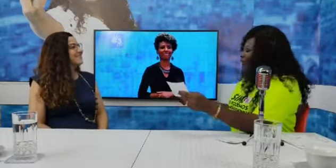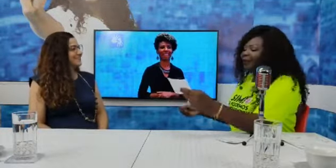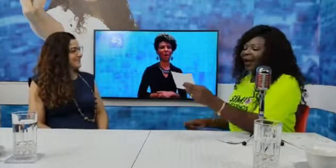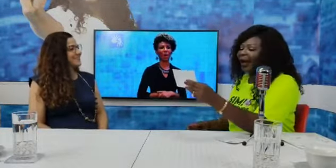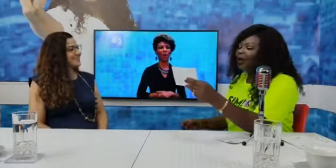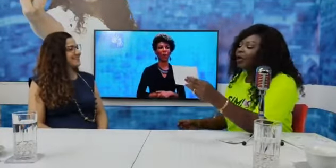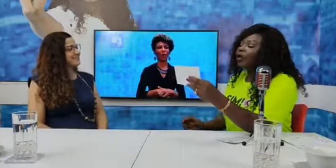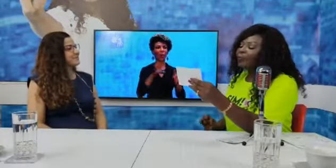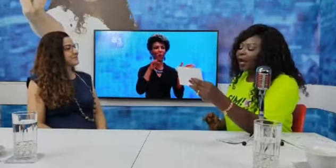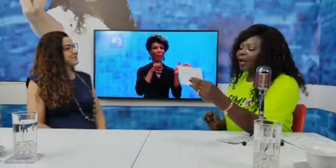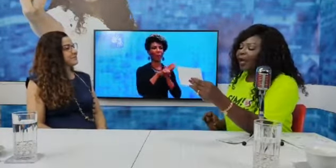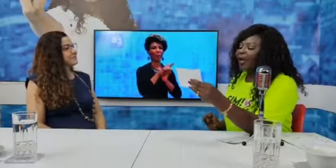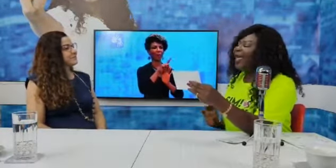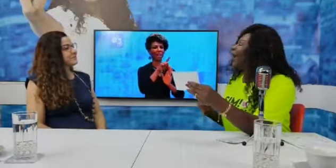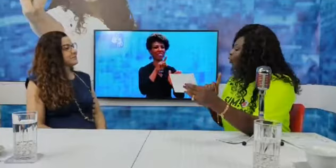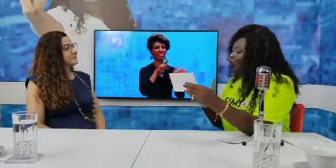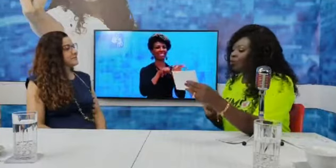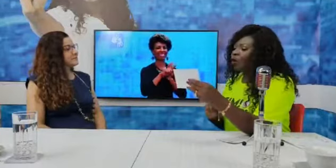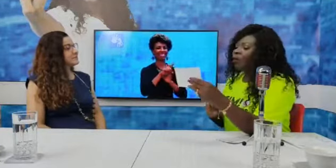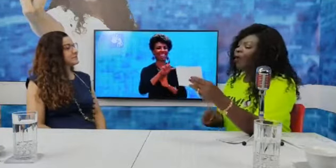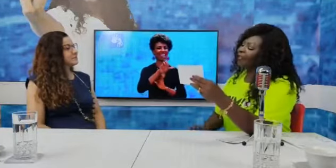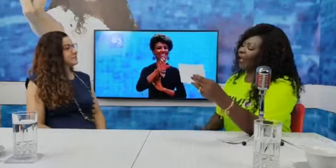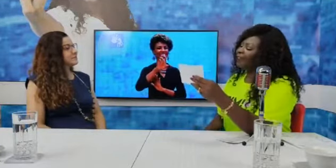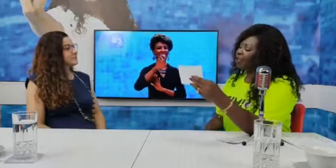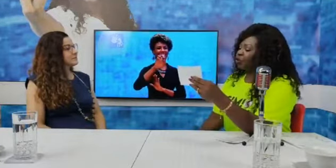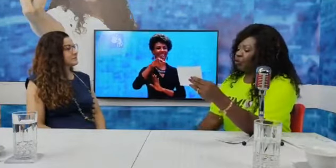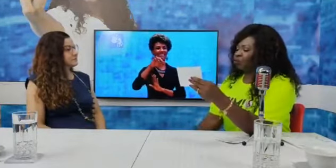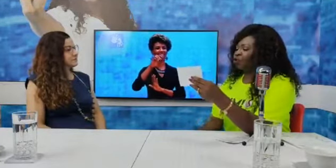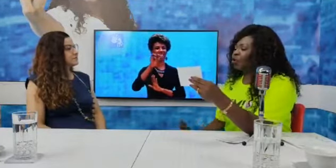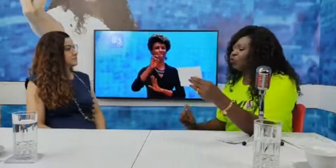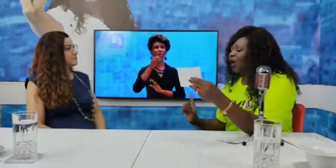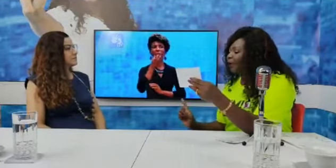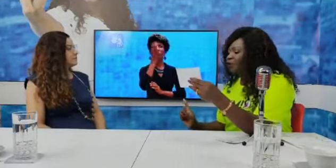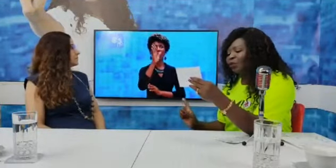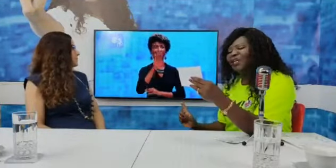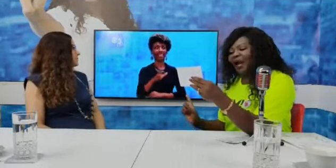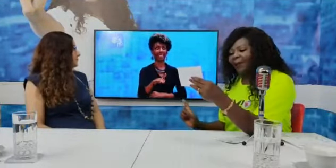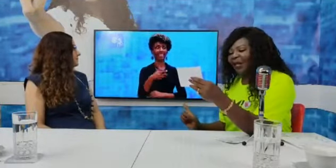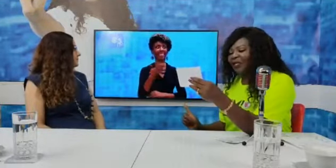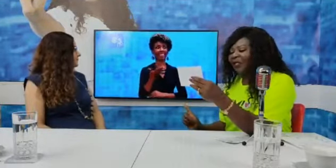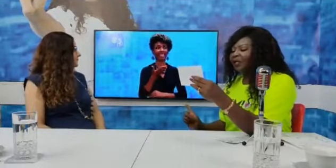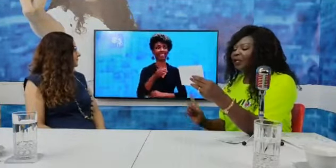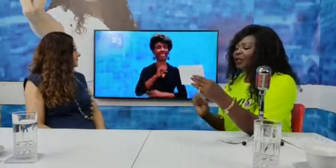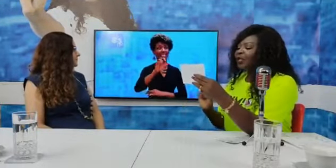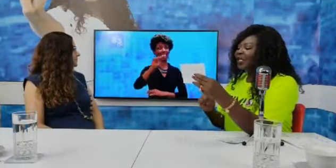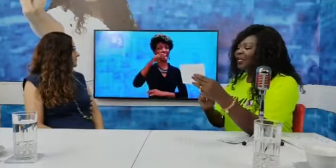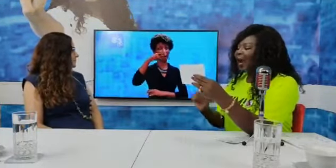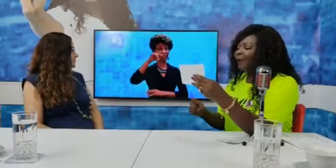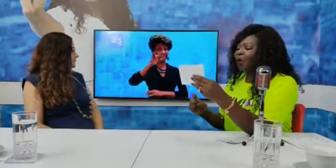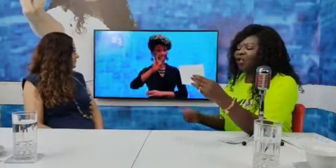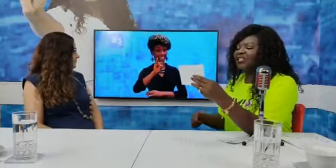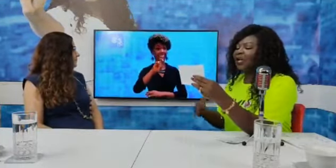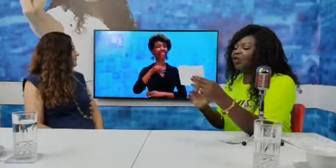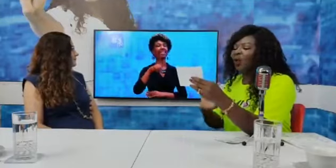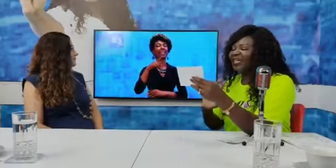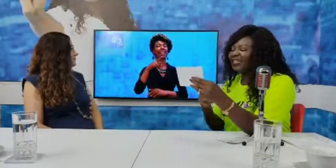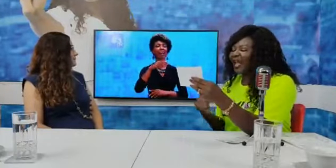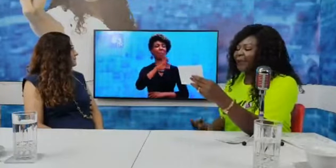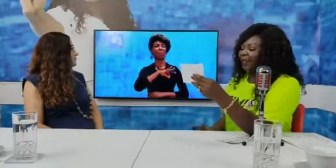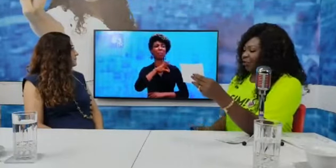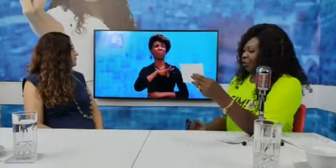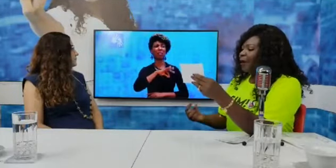você, tá? É, Leandro, boa tarde a todos. Sou do IAPI e na polícia não